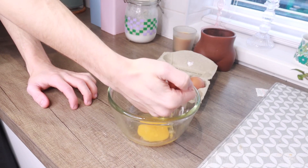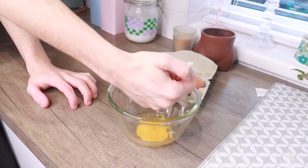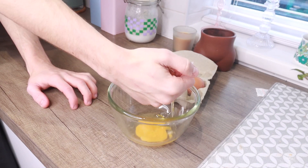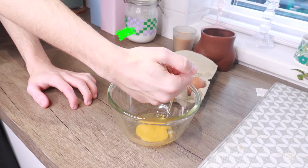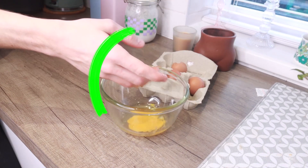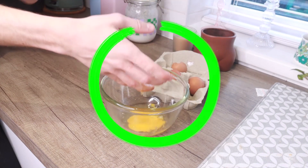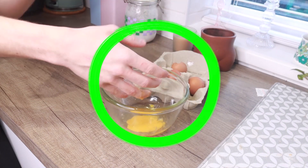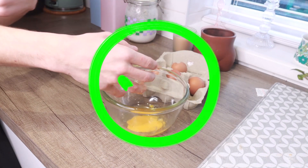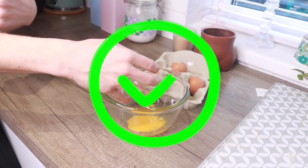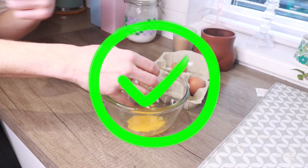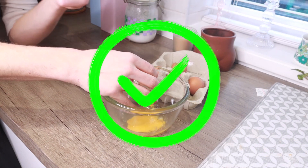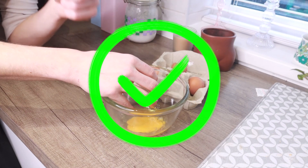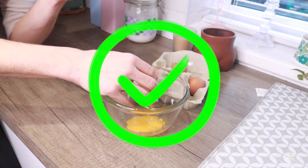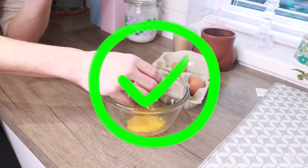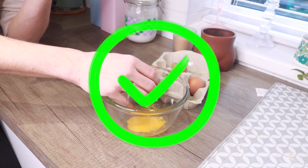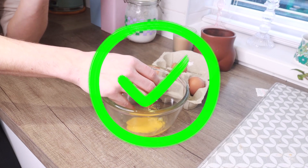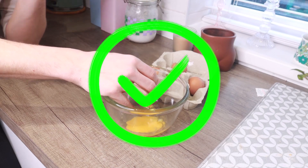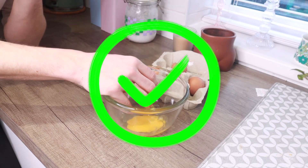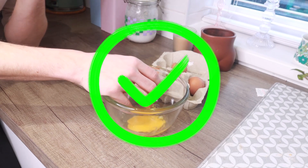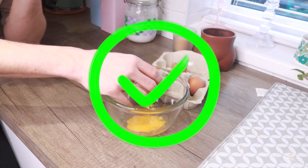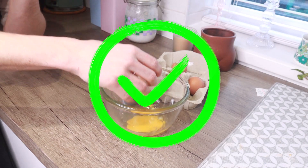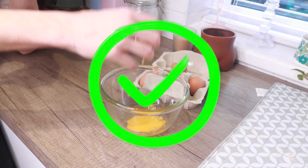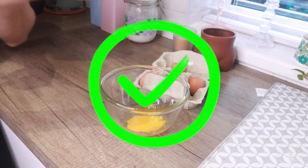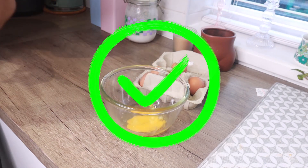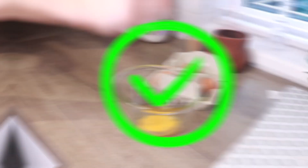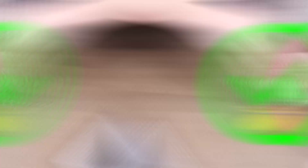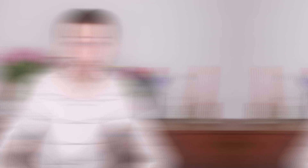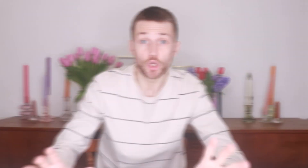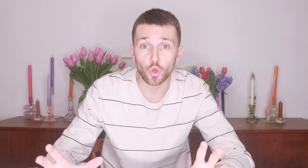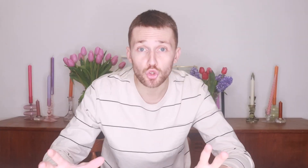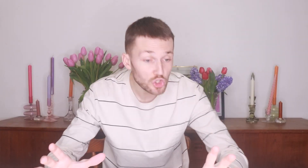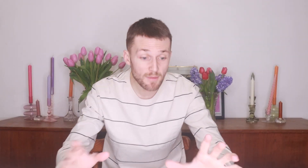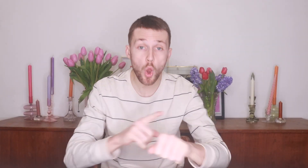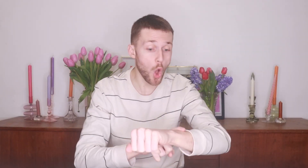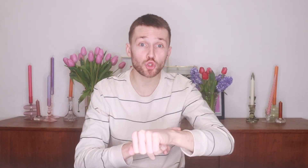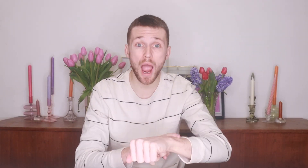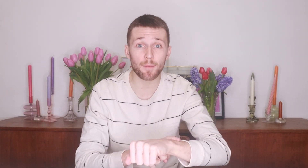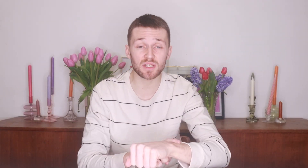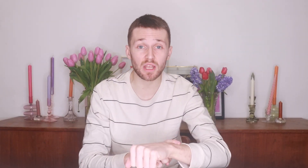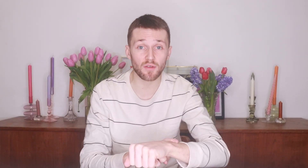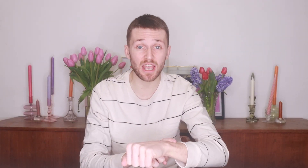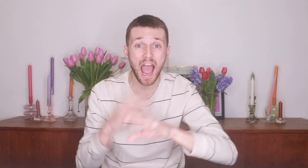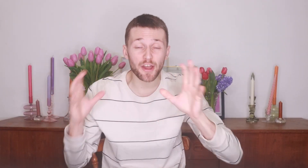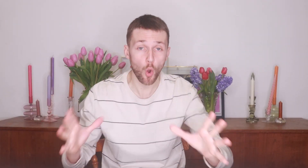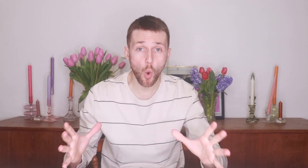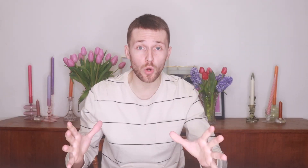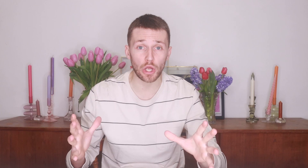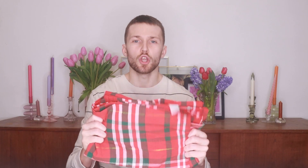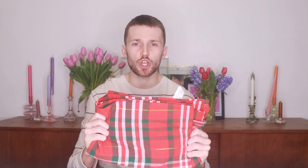Yes! Dyna sgil arall wedi lloeddo ymlaen i'r un nesaf! So, does dim lot o amser gyda fi ar ôl y